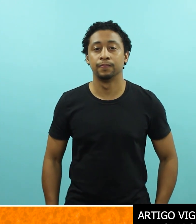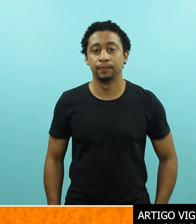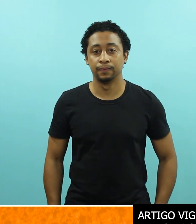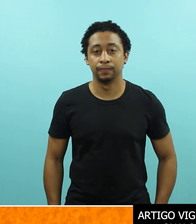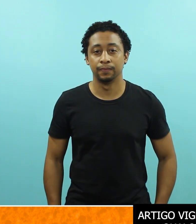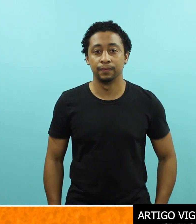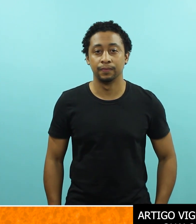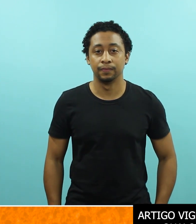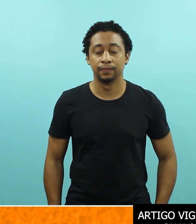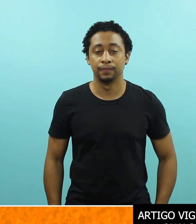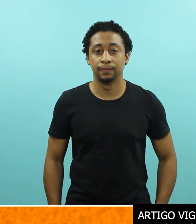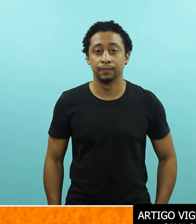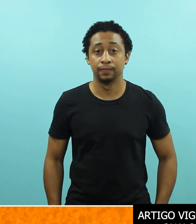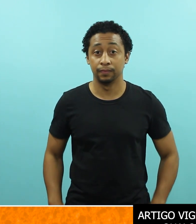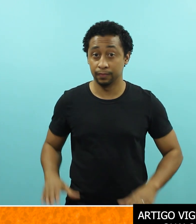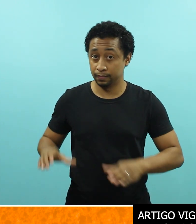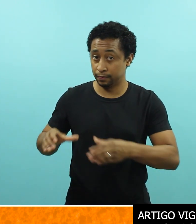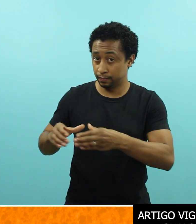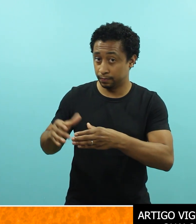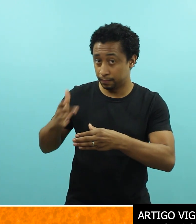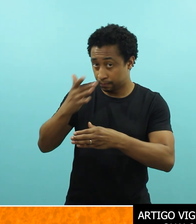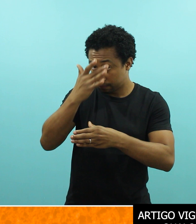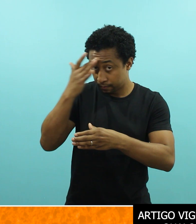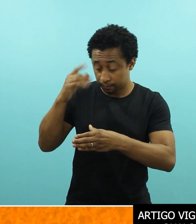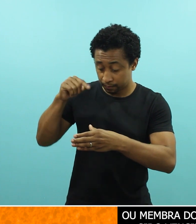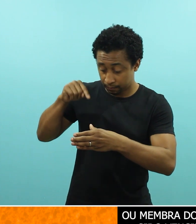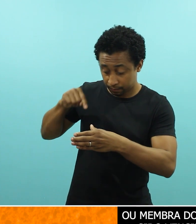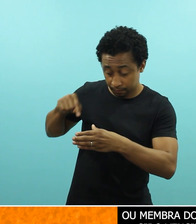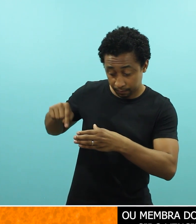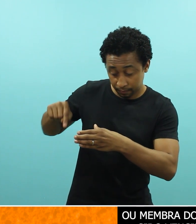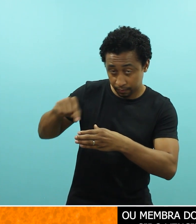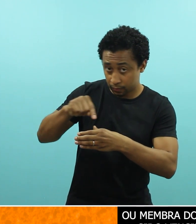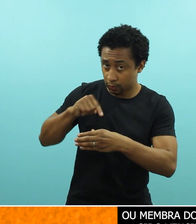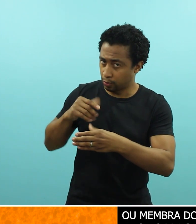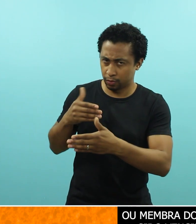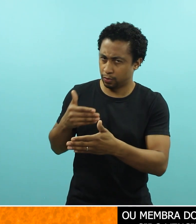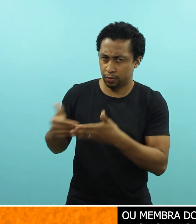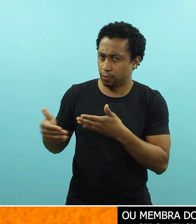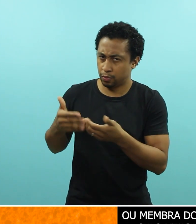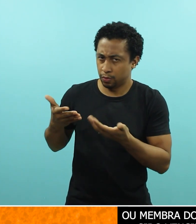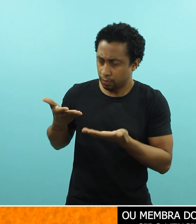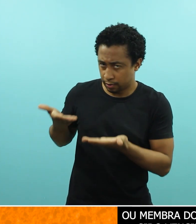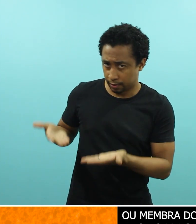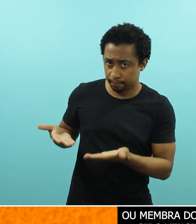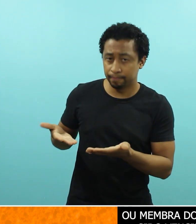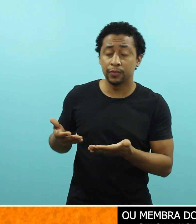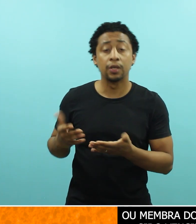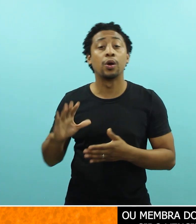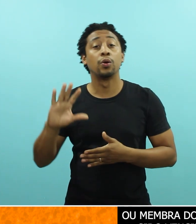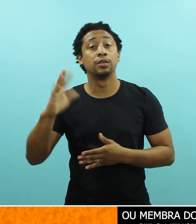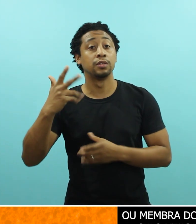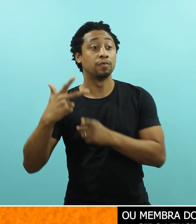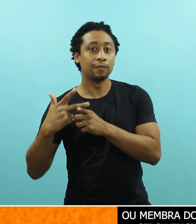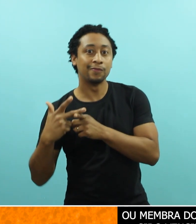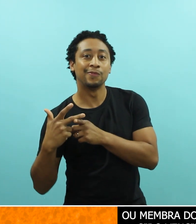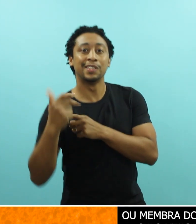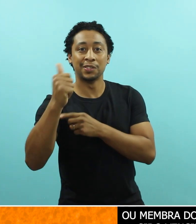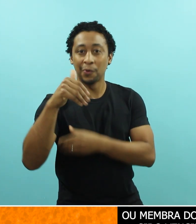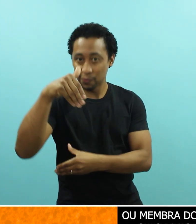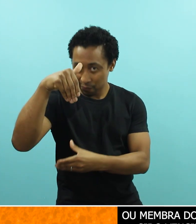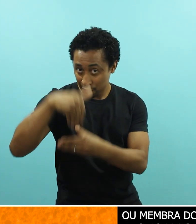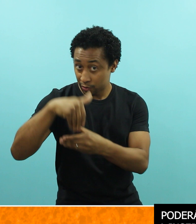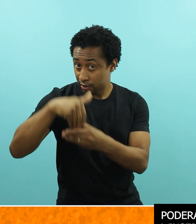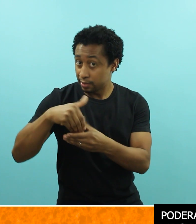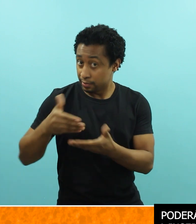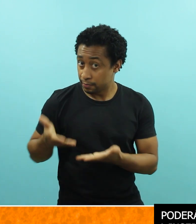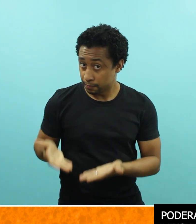Artigo 21º. Qualquer membro ou membra do grupo que tenha sido vencido na